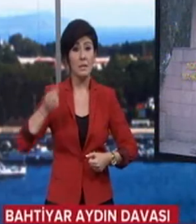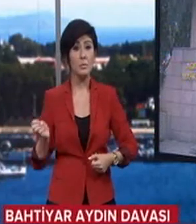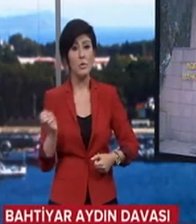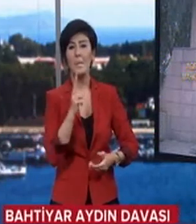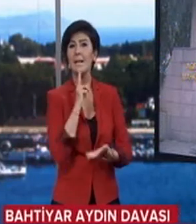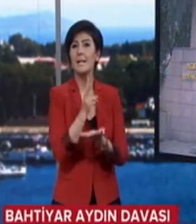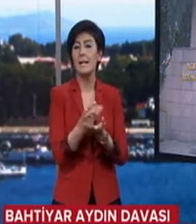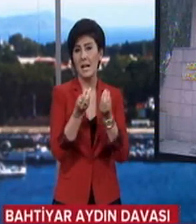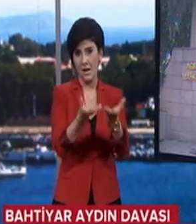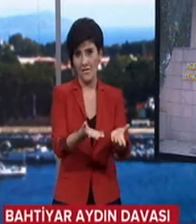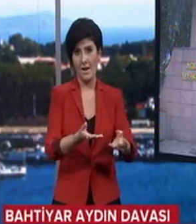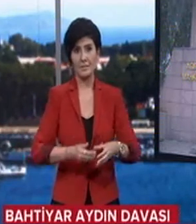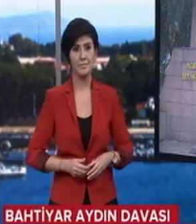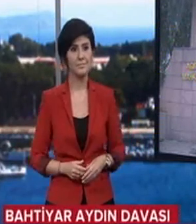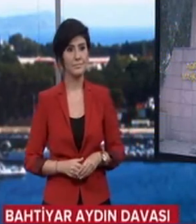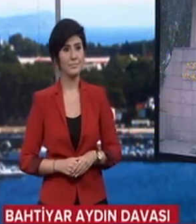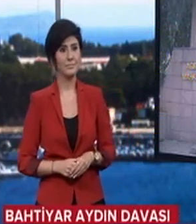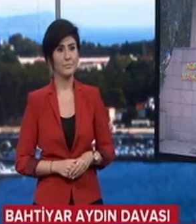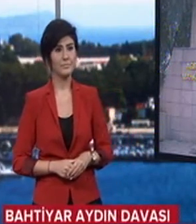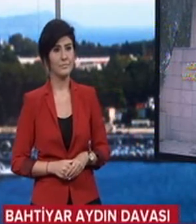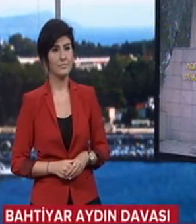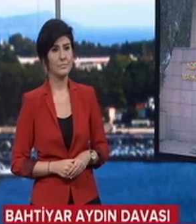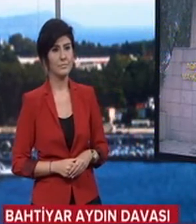Adalet Bakanlığı'na gönderilmesine karar verdi.